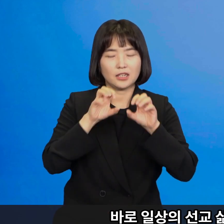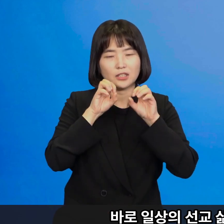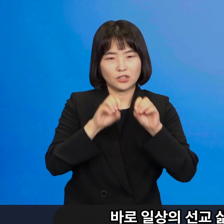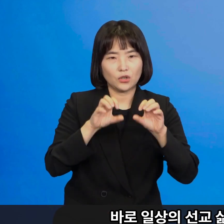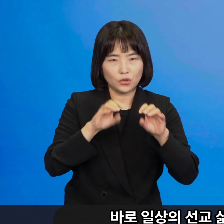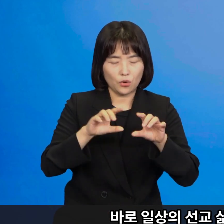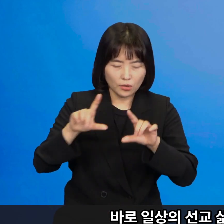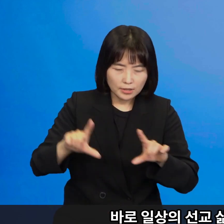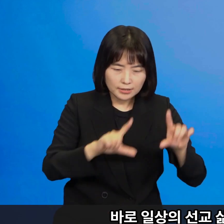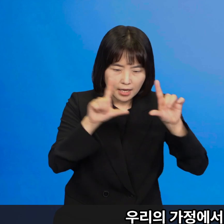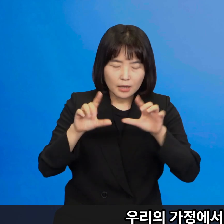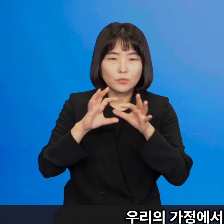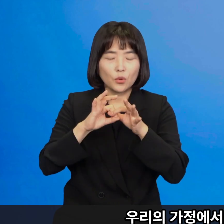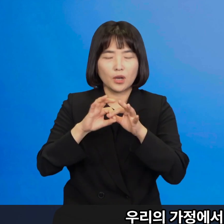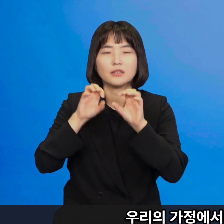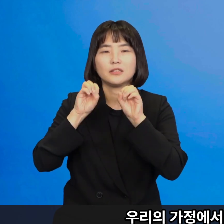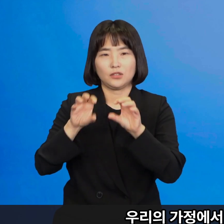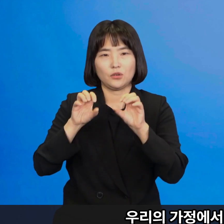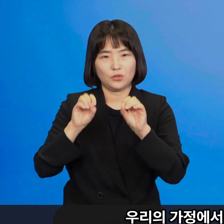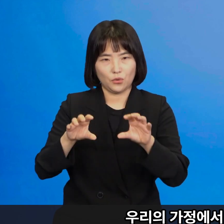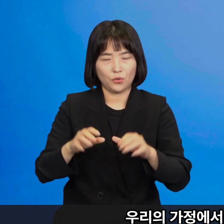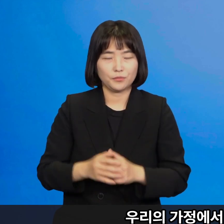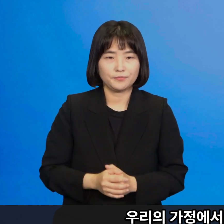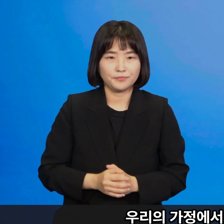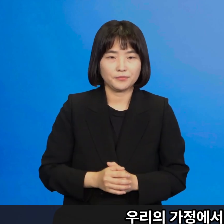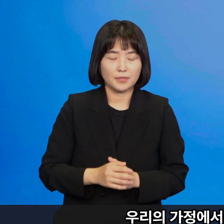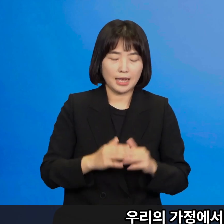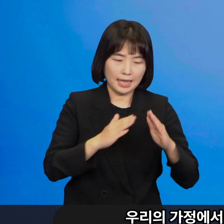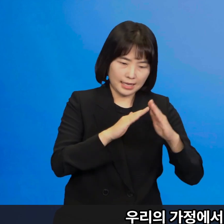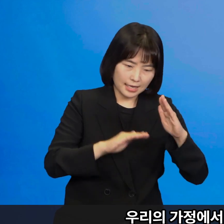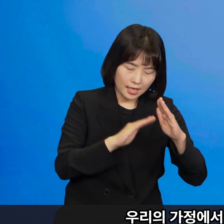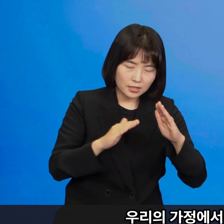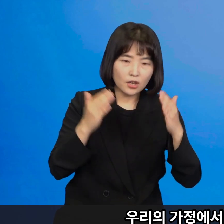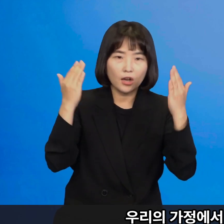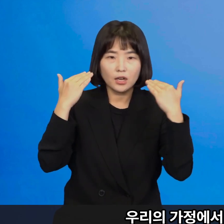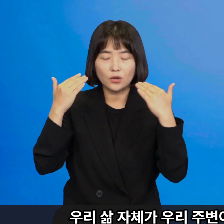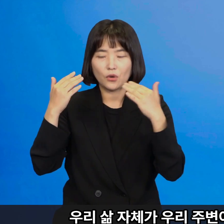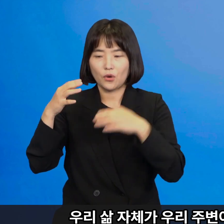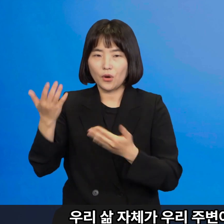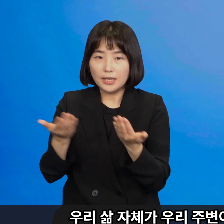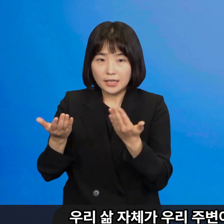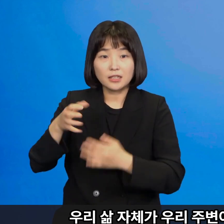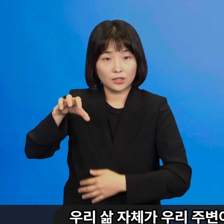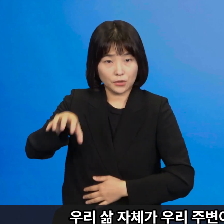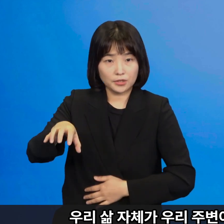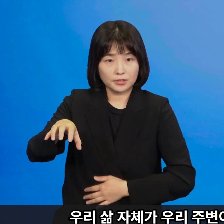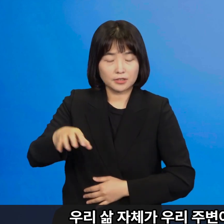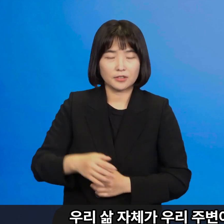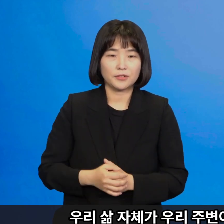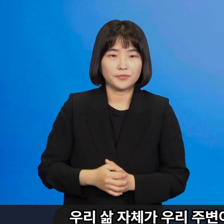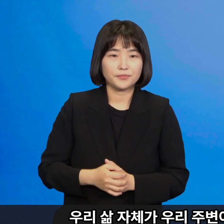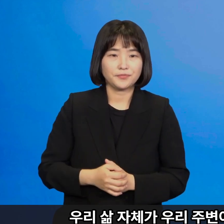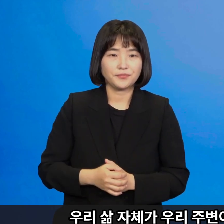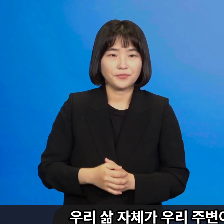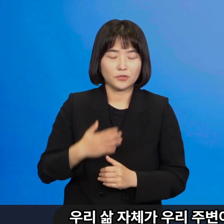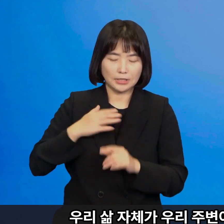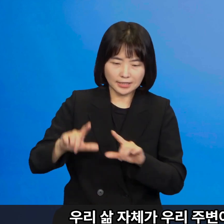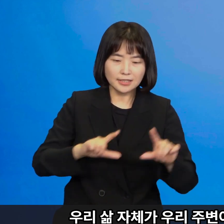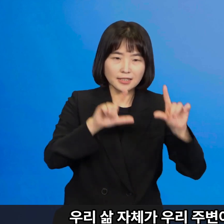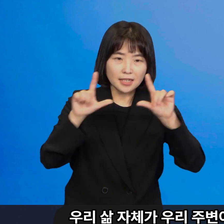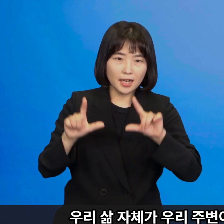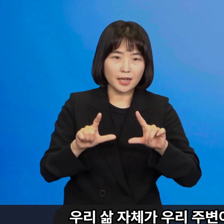삶으로서의 선교입니다. 우리의 가정에서, 학교에서, 일터에서 우리의 삶 자체가 우리 주변이